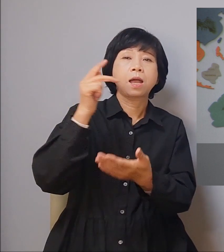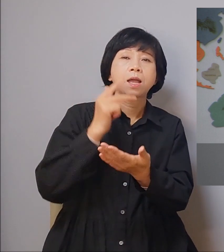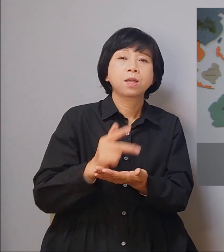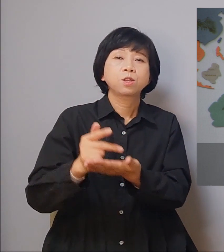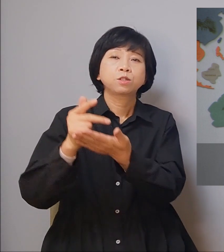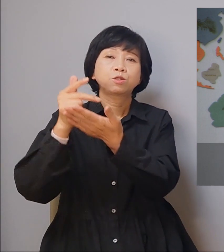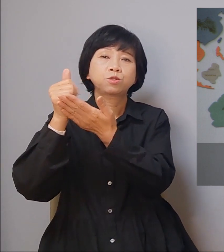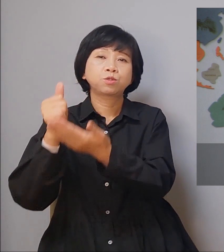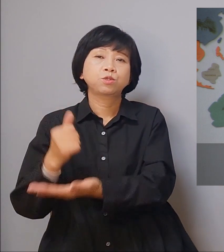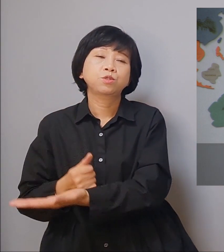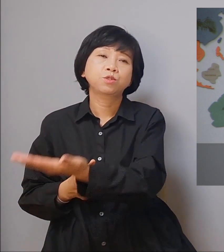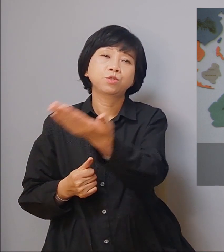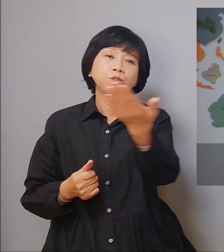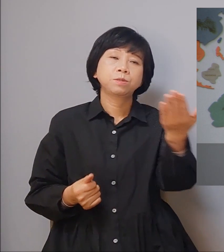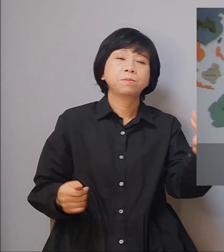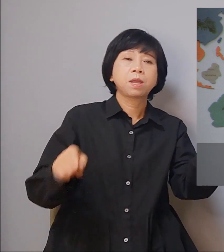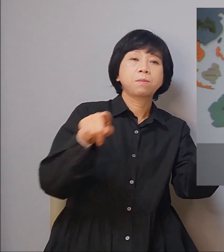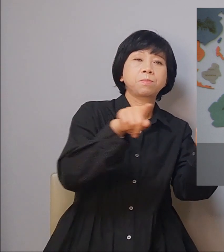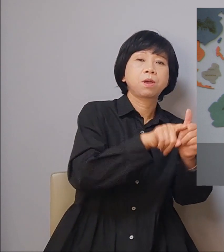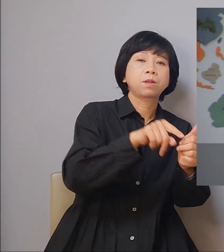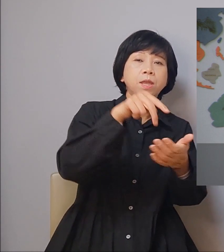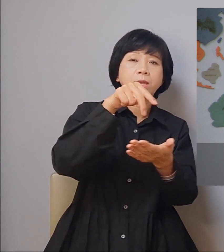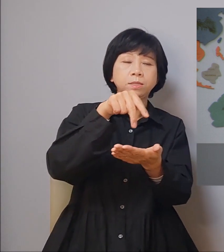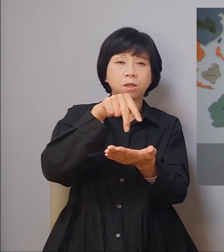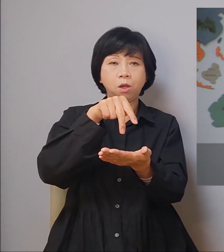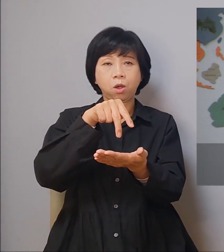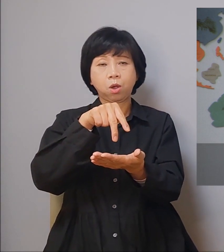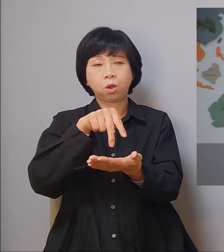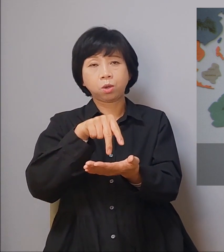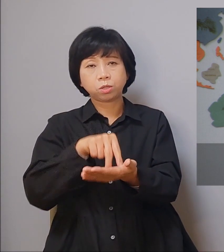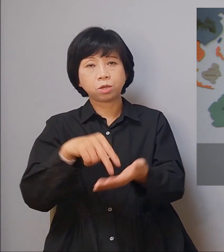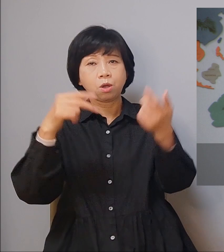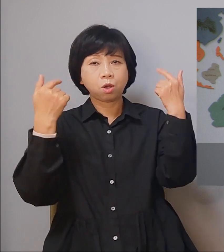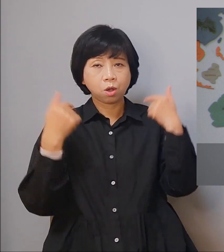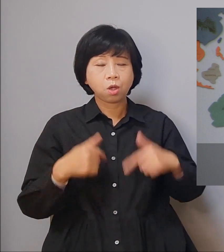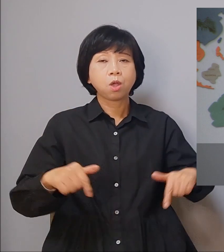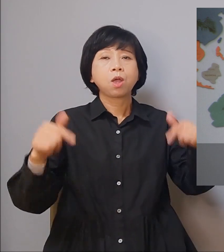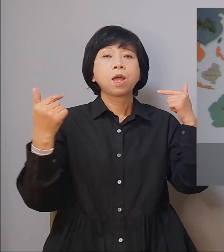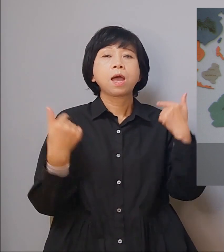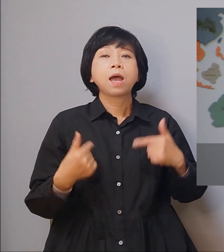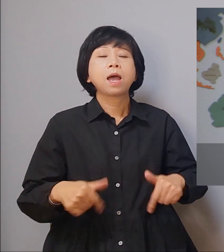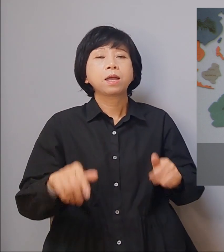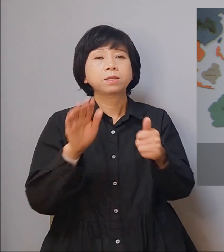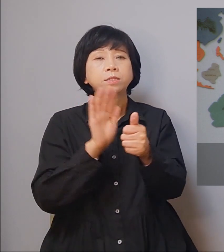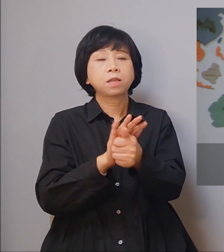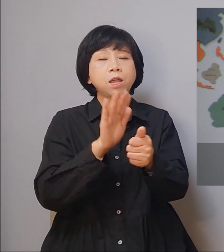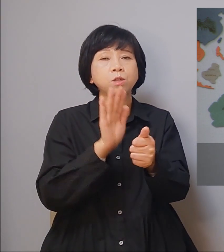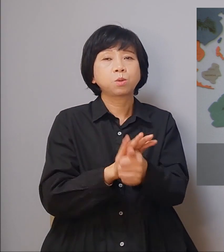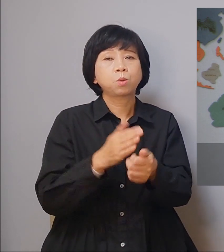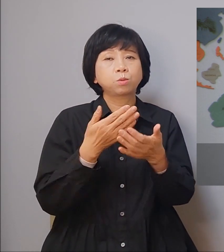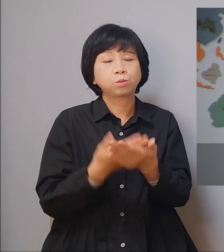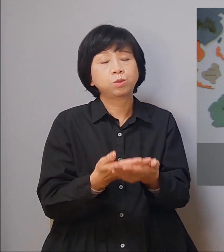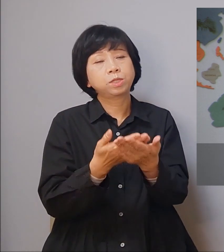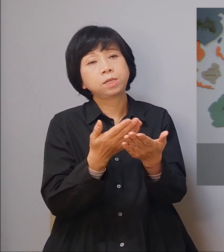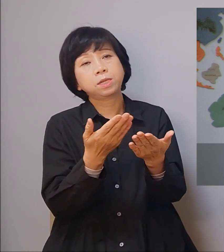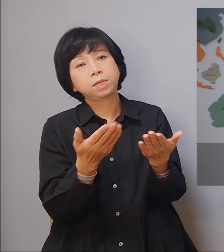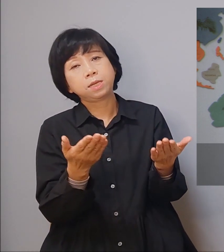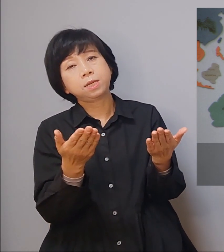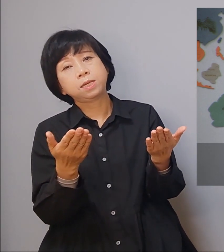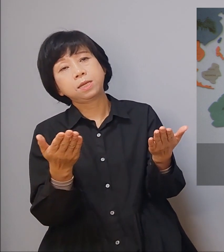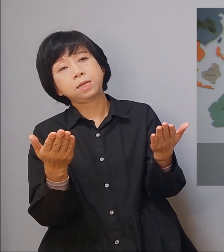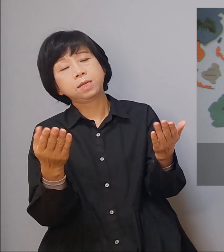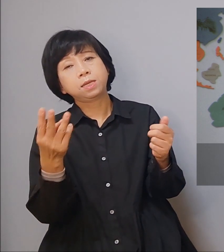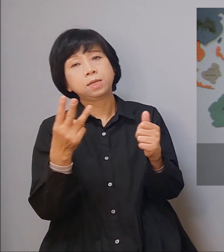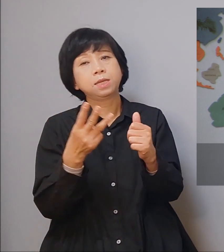빌라. 주님 내 편에 서서 항상 잘